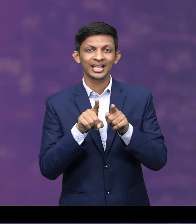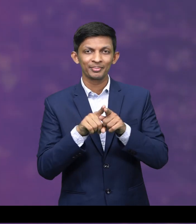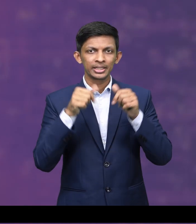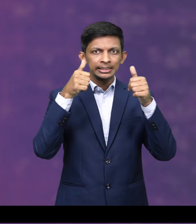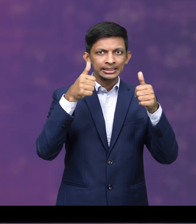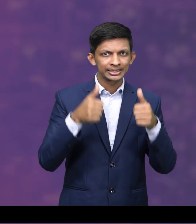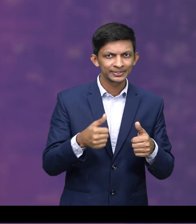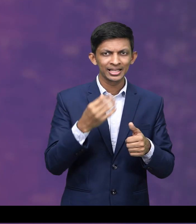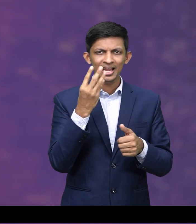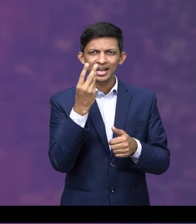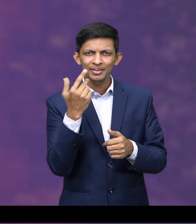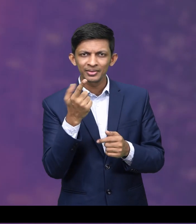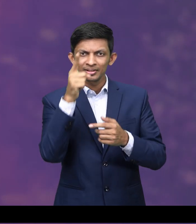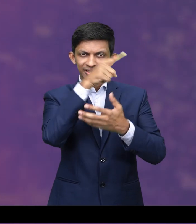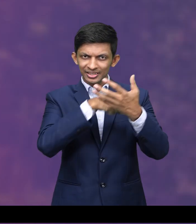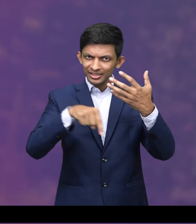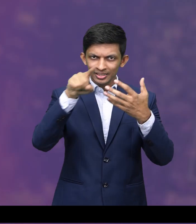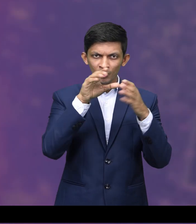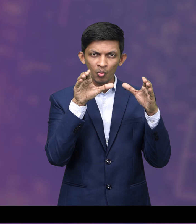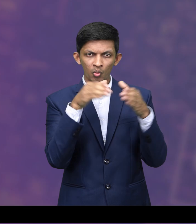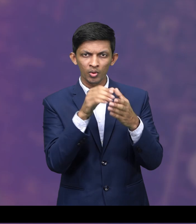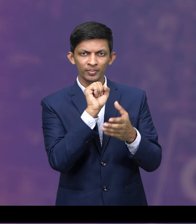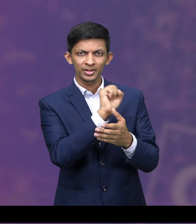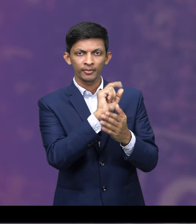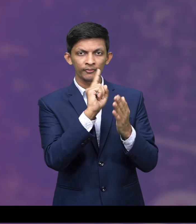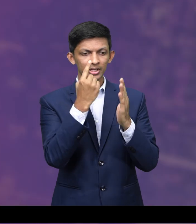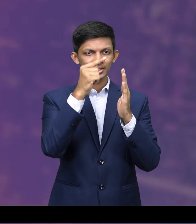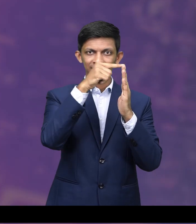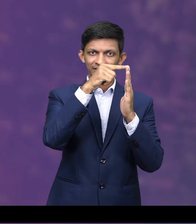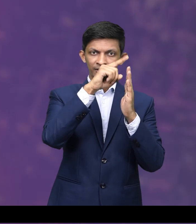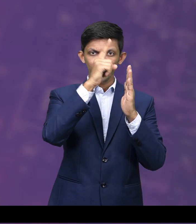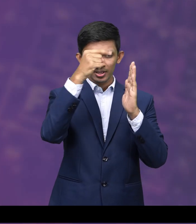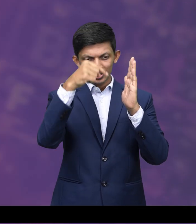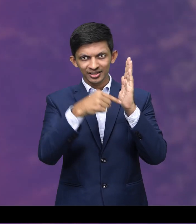ఫలితంగా పైనుండి క్రిందికి ఒక సమూహంలోని షెల్ల సంఖ్య పెరుగుతుంది.